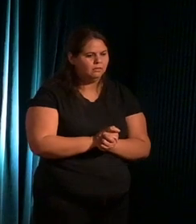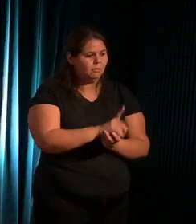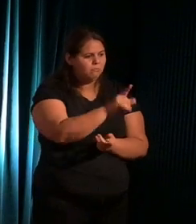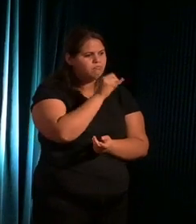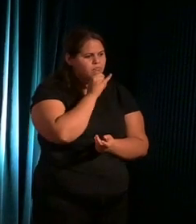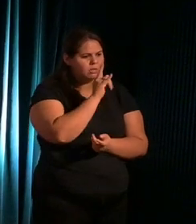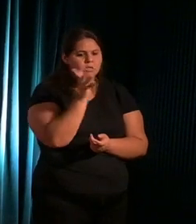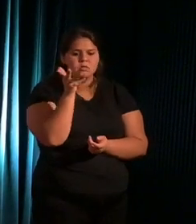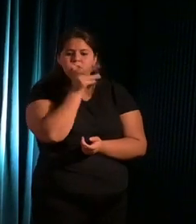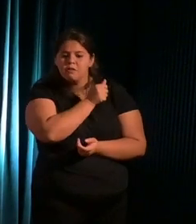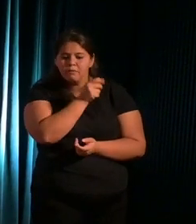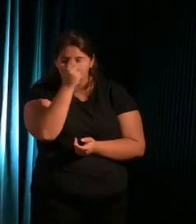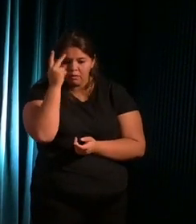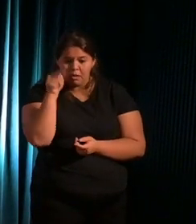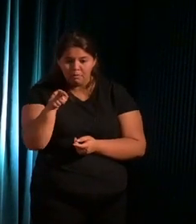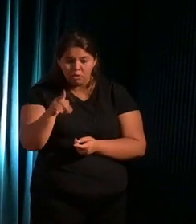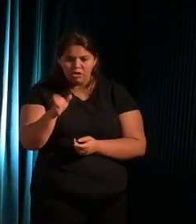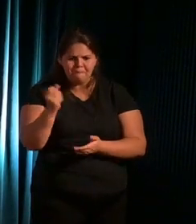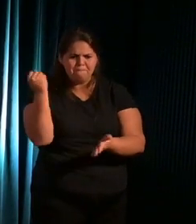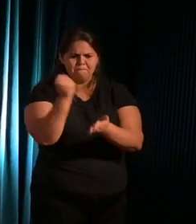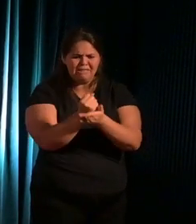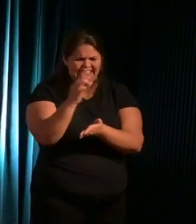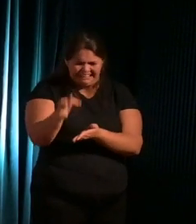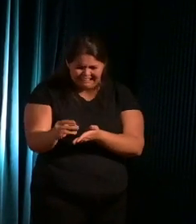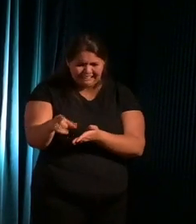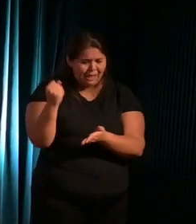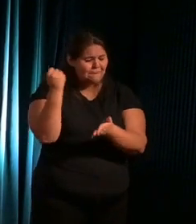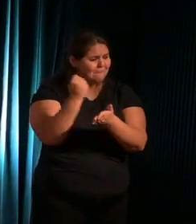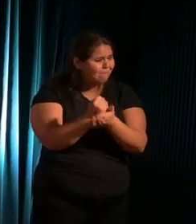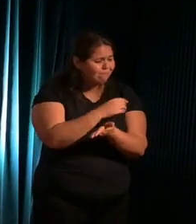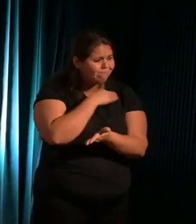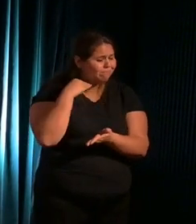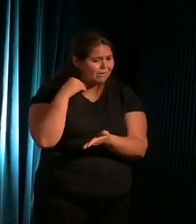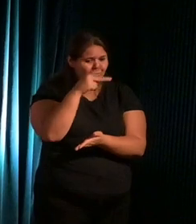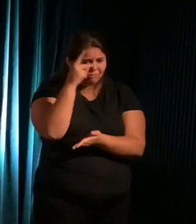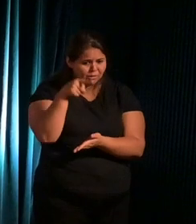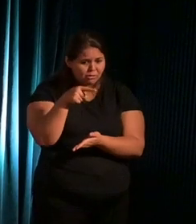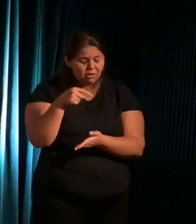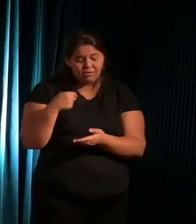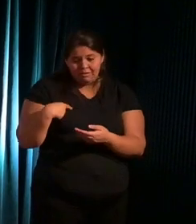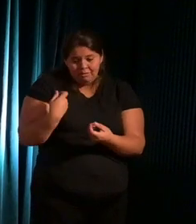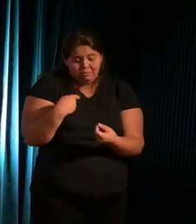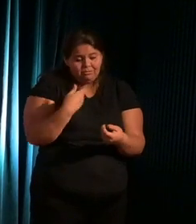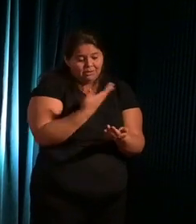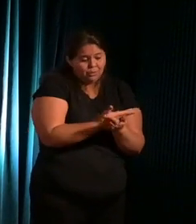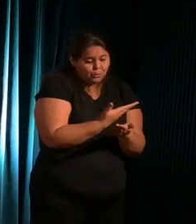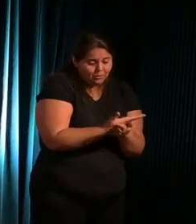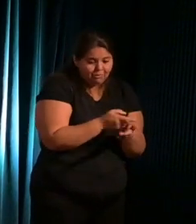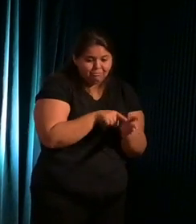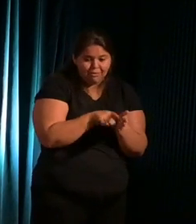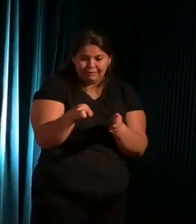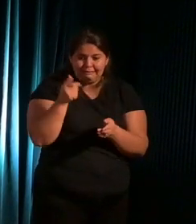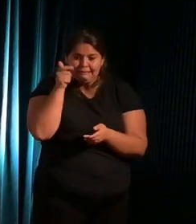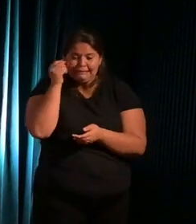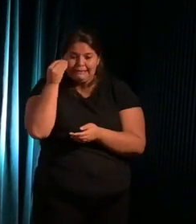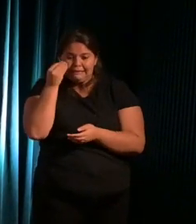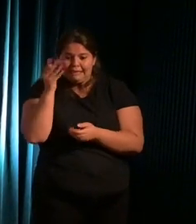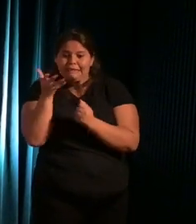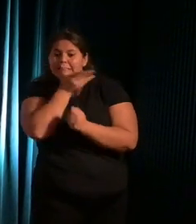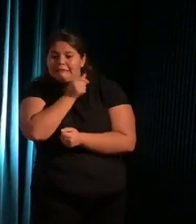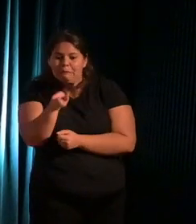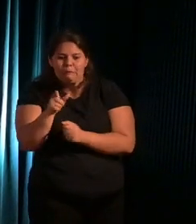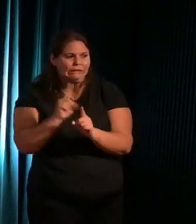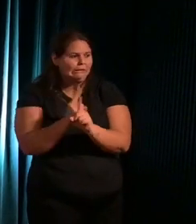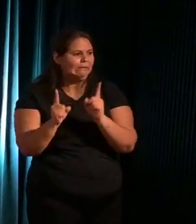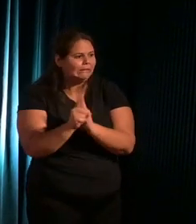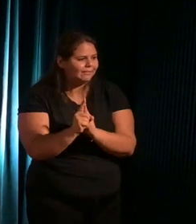salvar uma pessoa que assassinou a outra, que praticou um delito e tem, por conseguinte, que